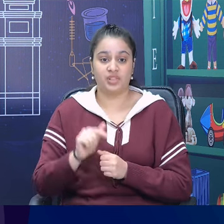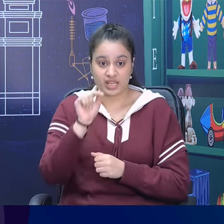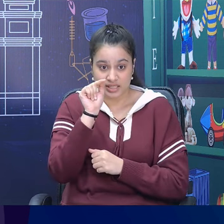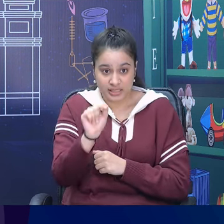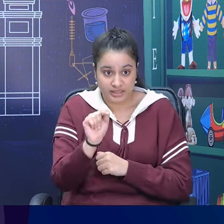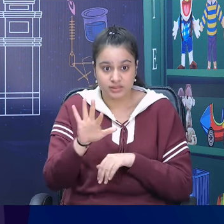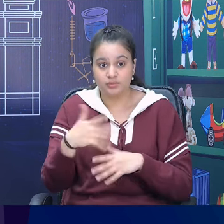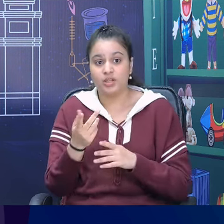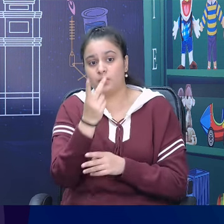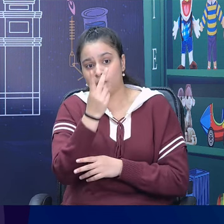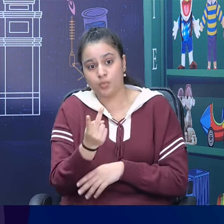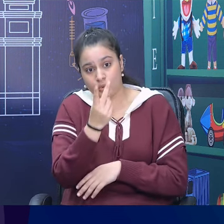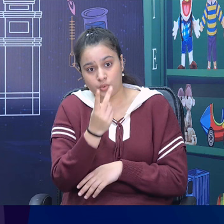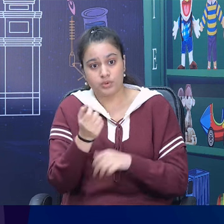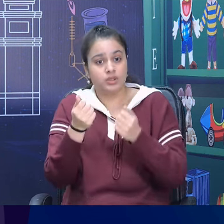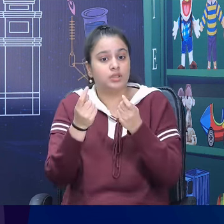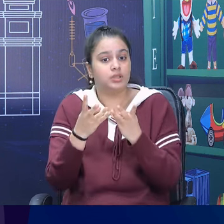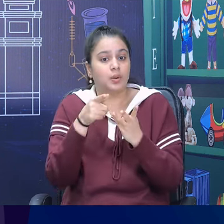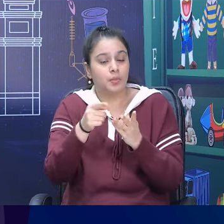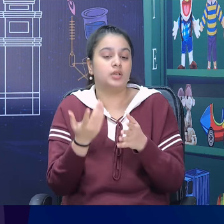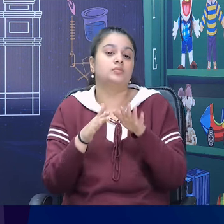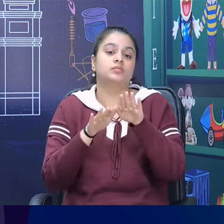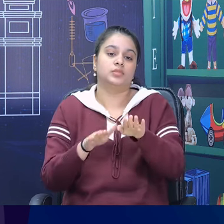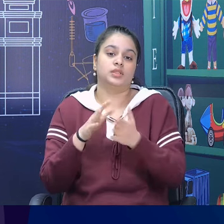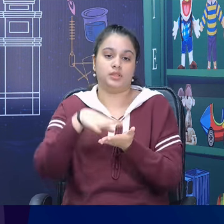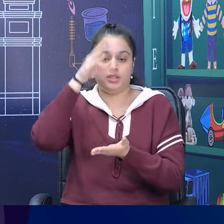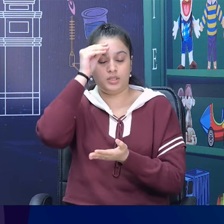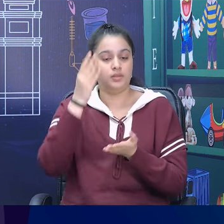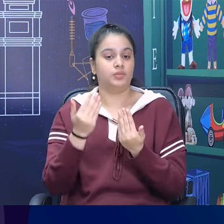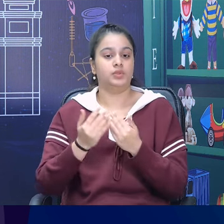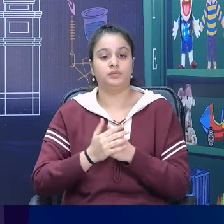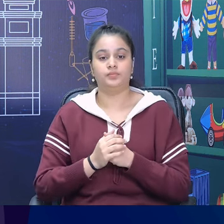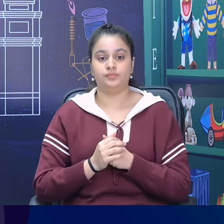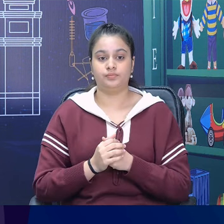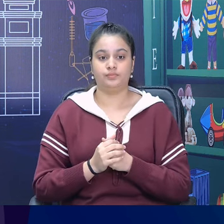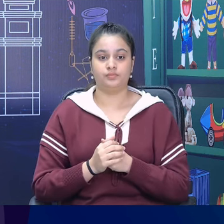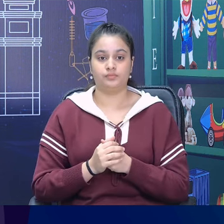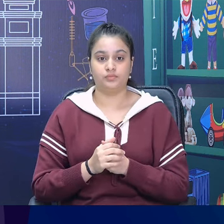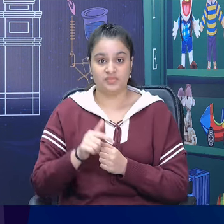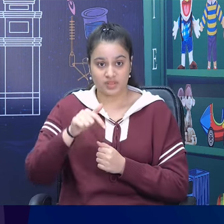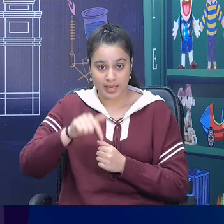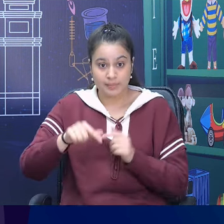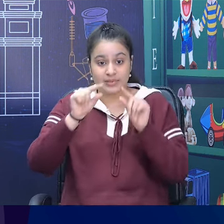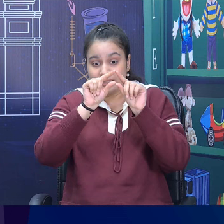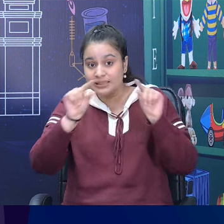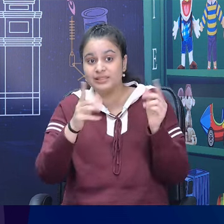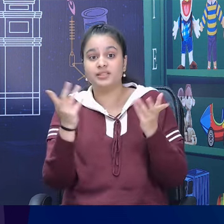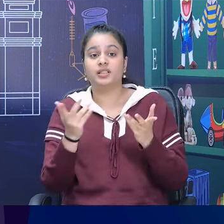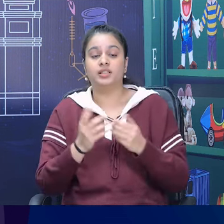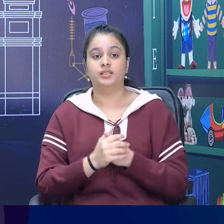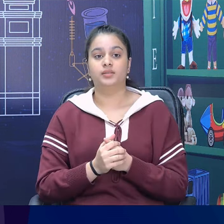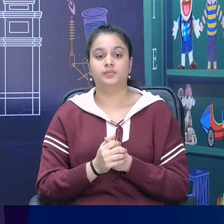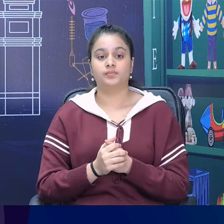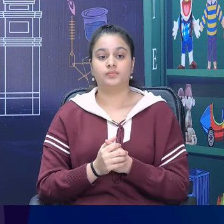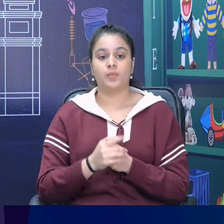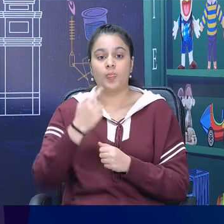रेशनल और इरेशनल नंबर को तो उसके बेसिस पर भी अभी समझने की कोशिश करेंगे अभी हमारी जो मेन जो डेफिनेशन वो बताती है कि अगर